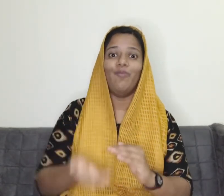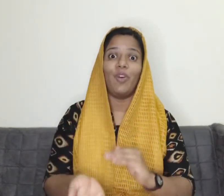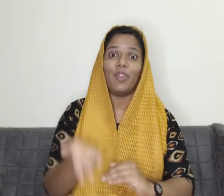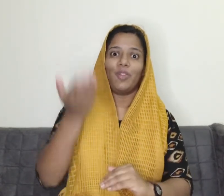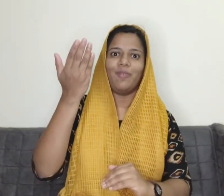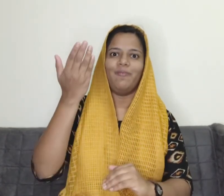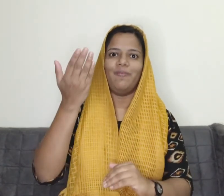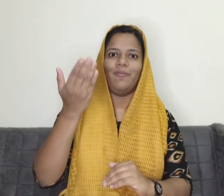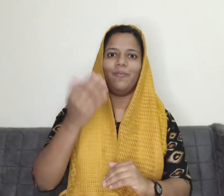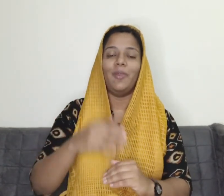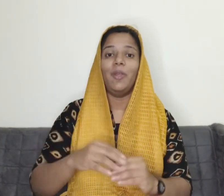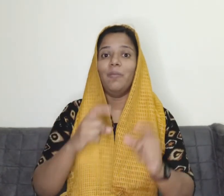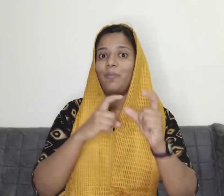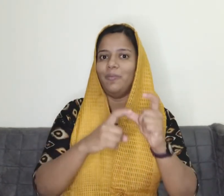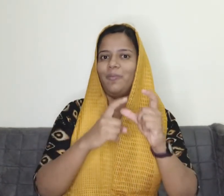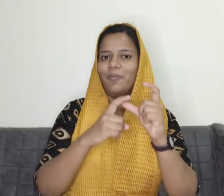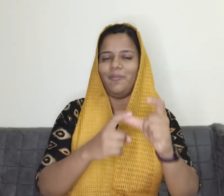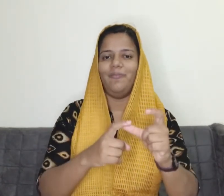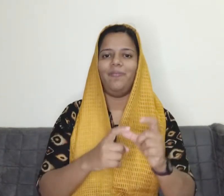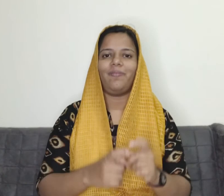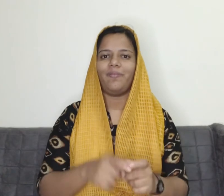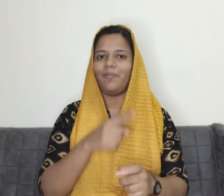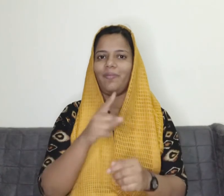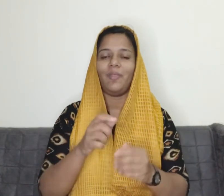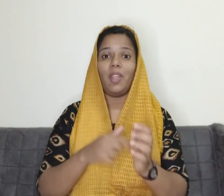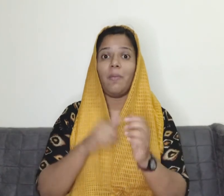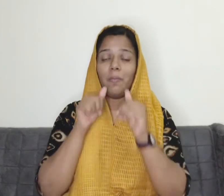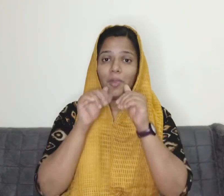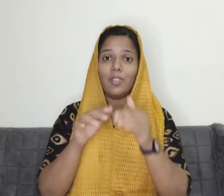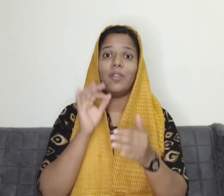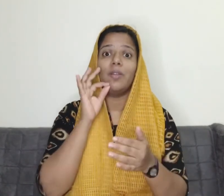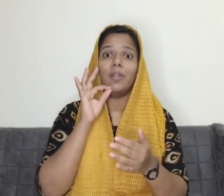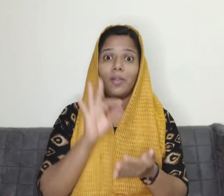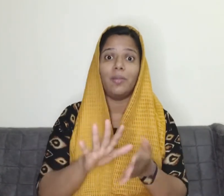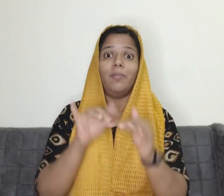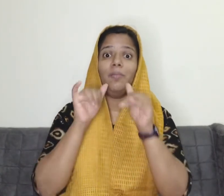വളരും, വർദ്ധിക്കും, പെരുകും. ആമേൻ. വി ആർ ബ്ലെസ്ഡ്, വി ആർ റിയലി